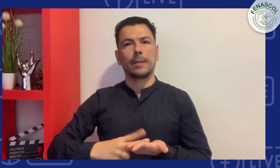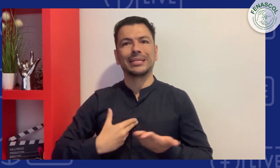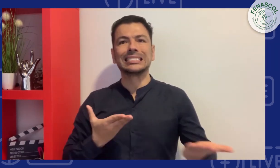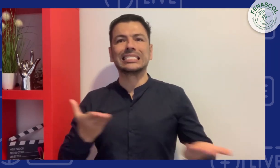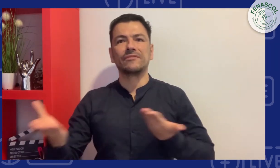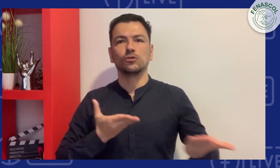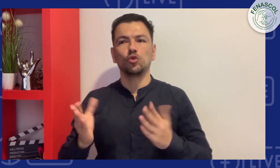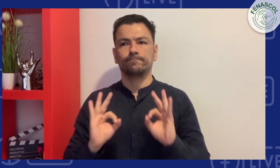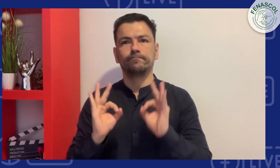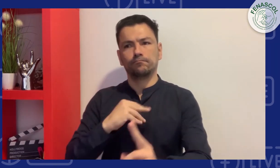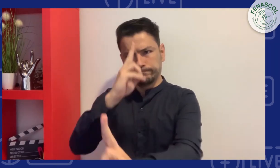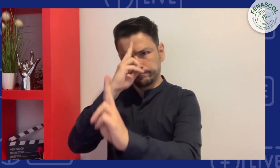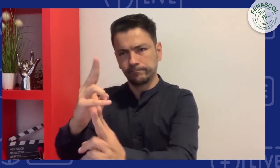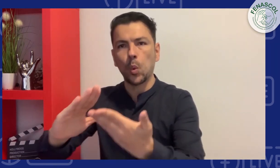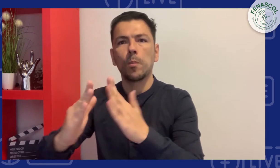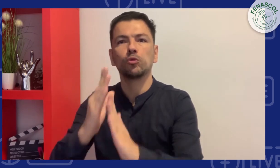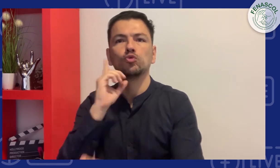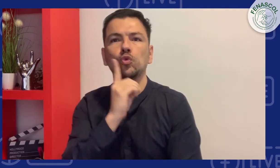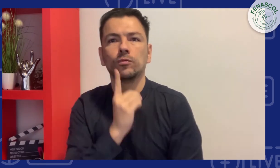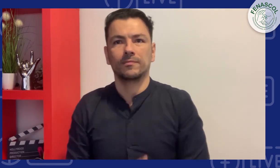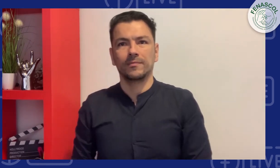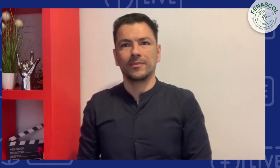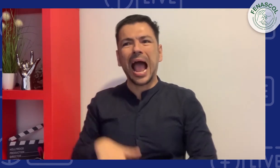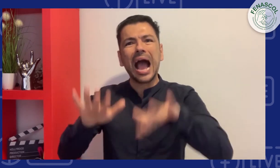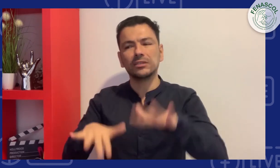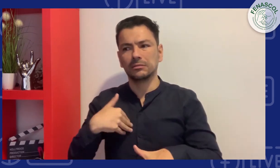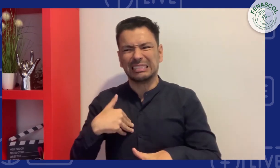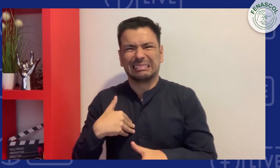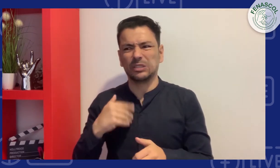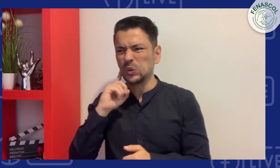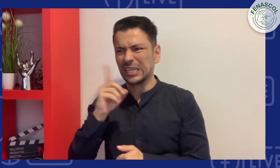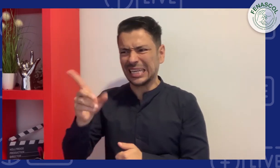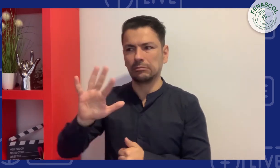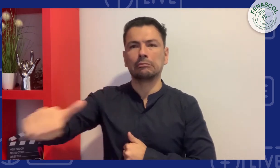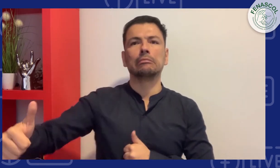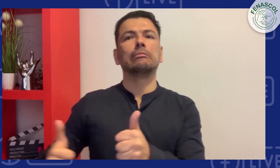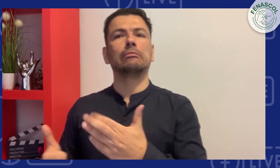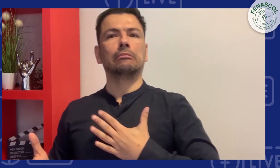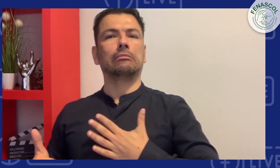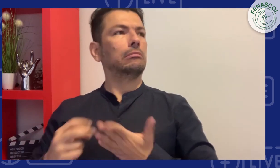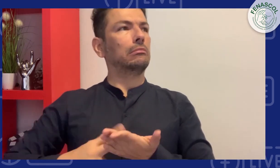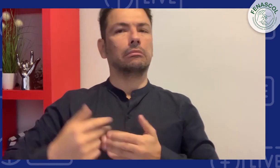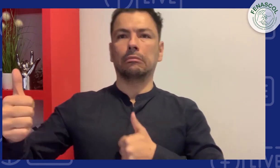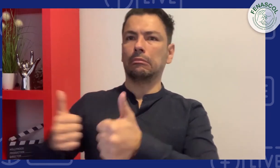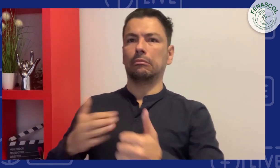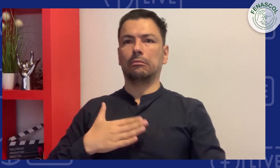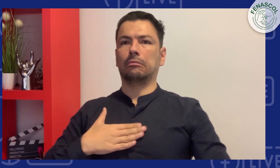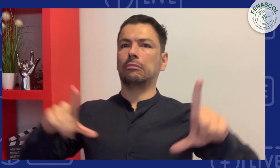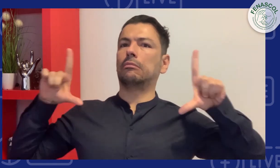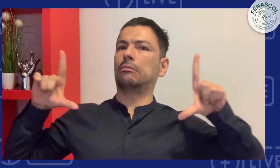que respetan a la comunidad sorda. No se llevan el protagonismo como intérpretes, sino que respetan que la